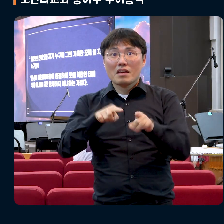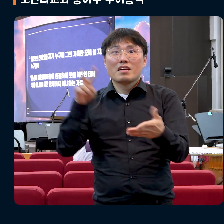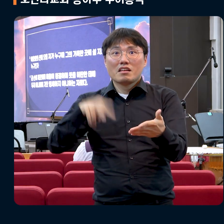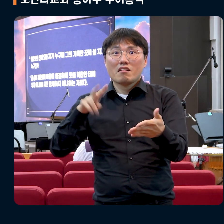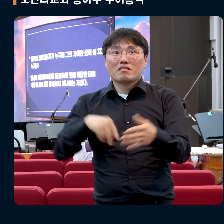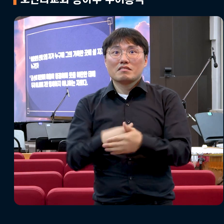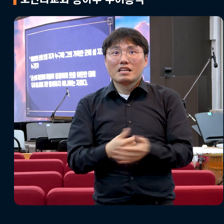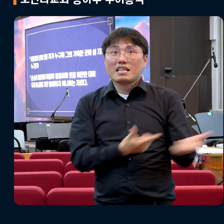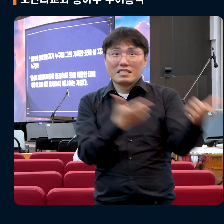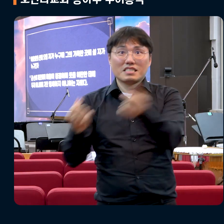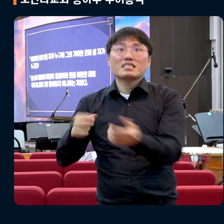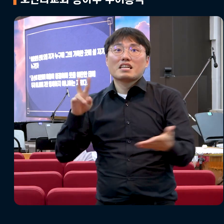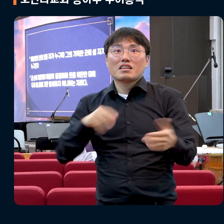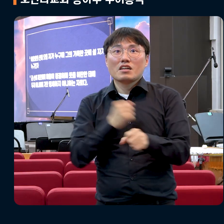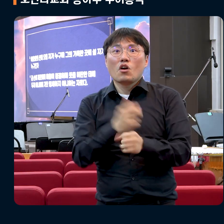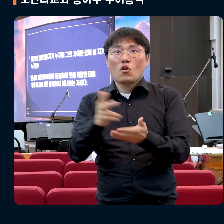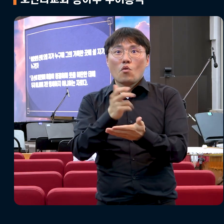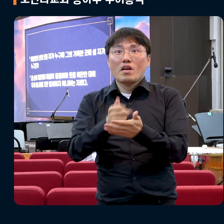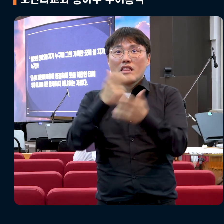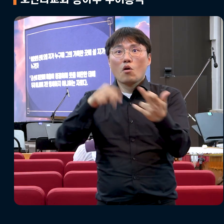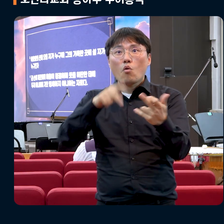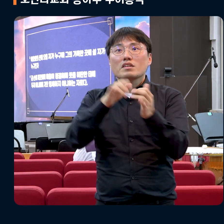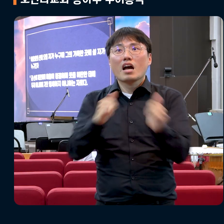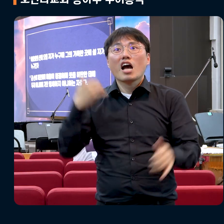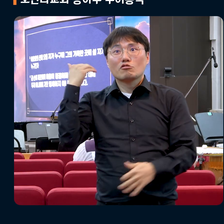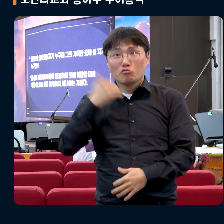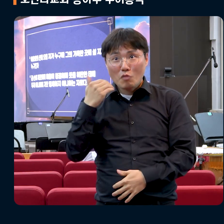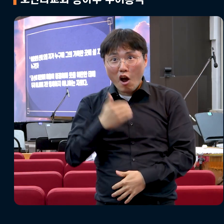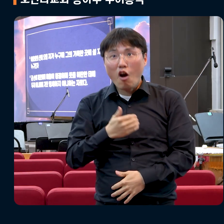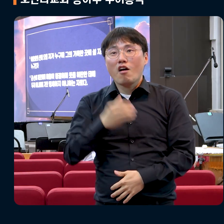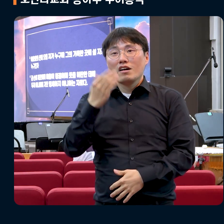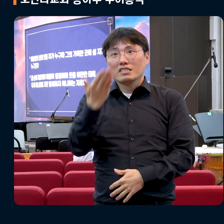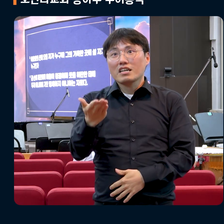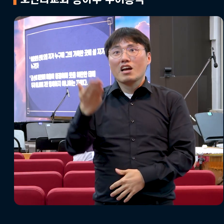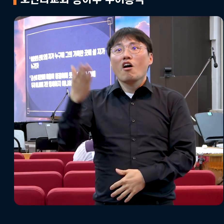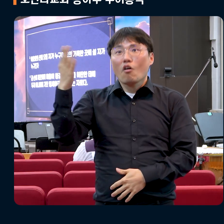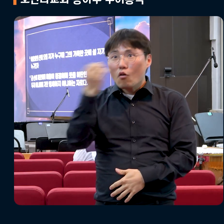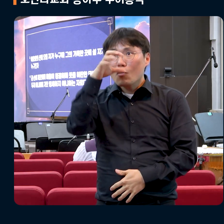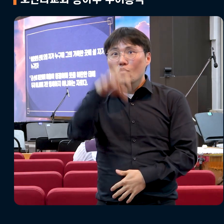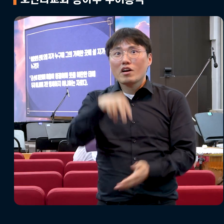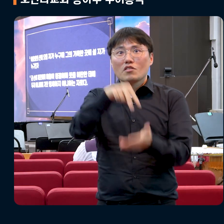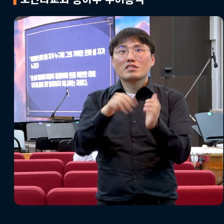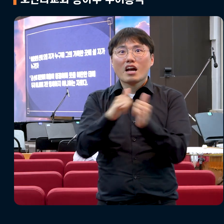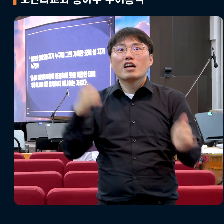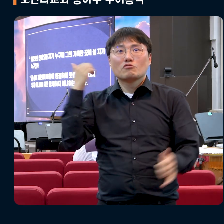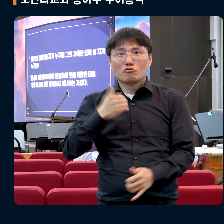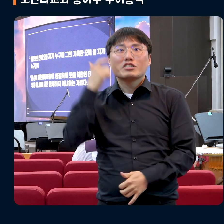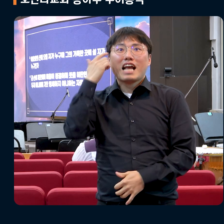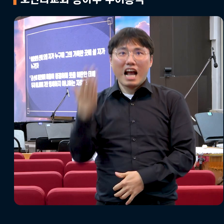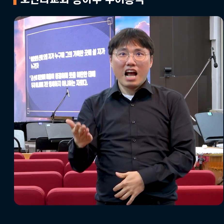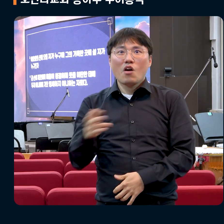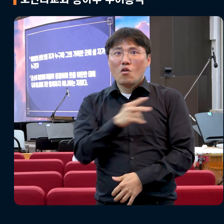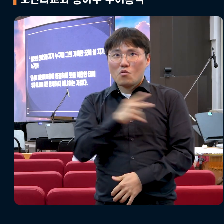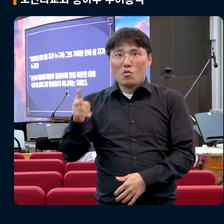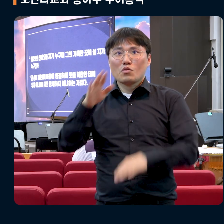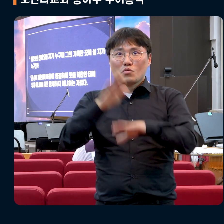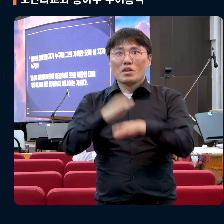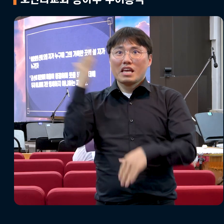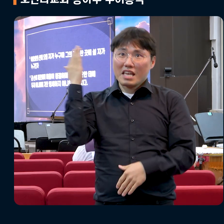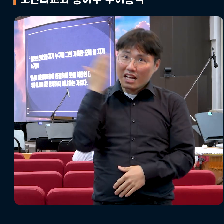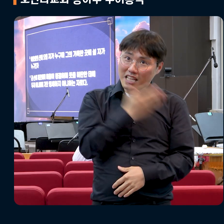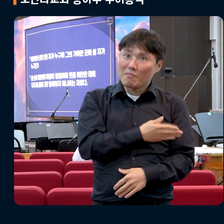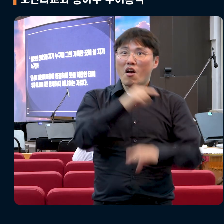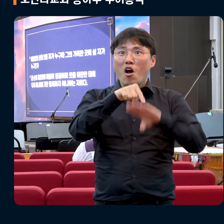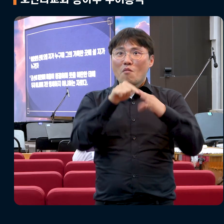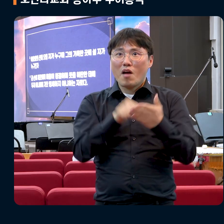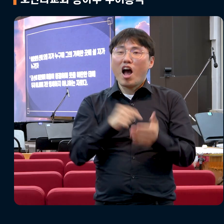읽겠습니다. 같이 읽습니다. 여호와의 산에 오를 자가 누구며 그의 거룩한 곳에 설 자가 누구인가? 곧